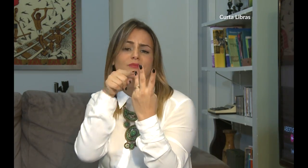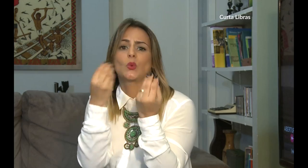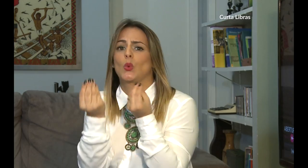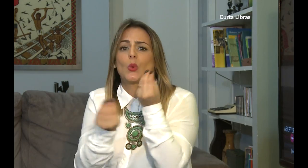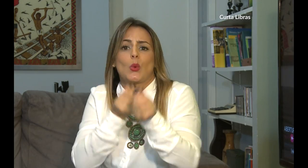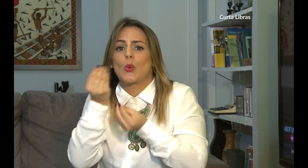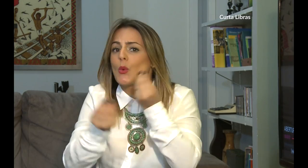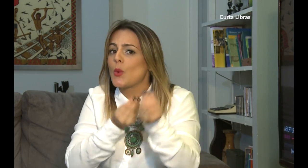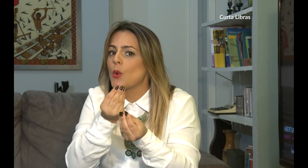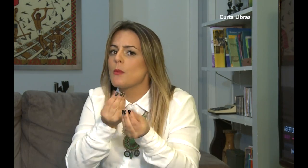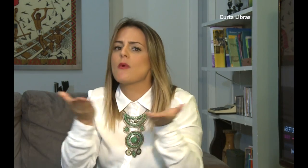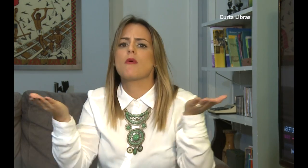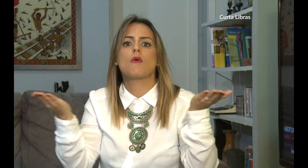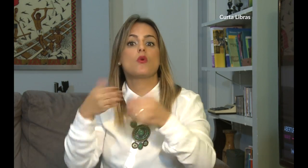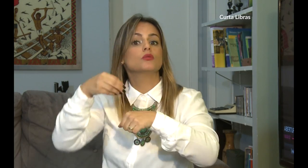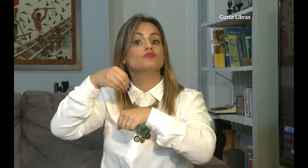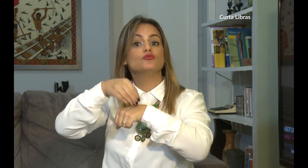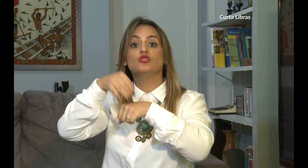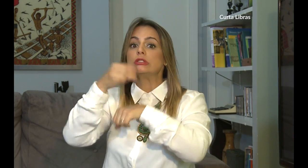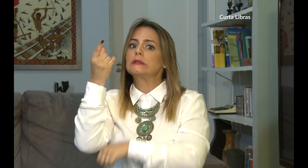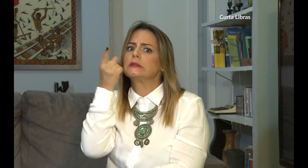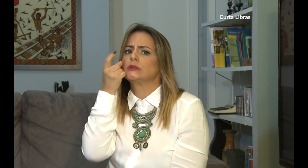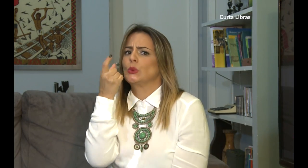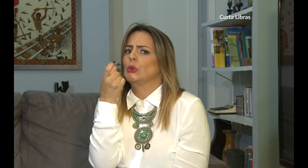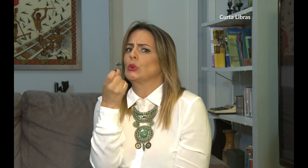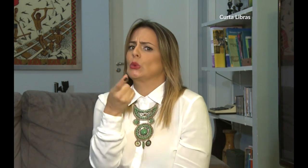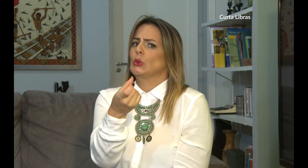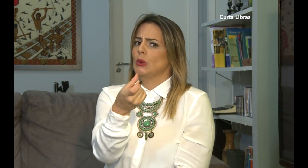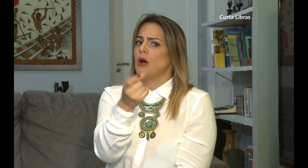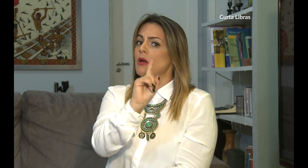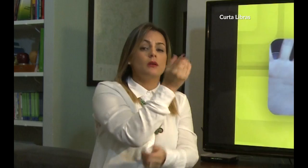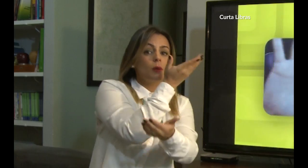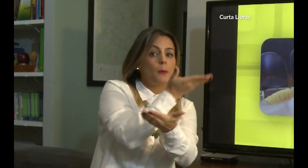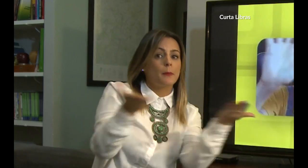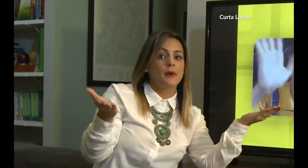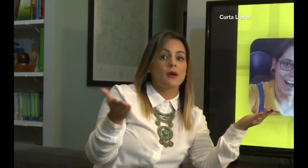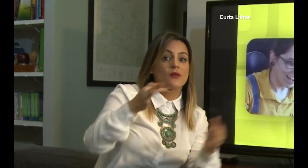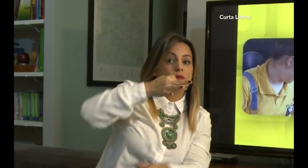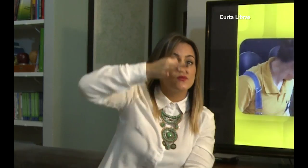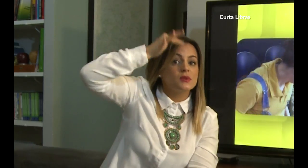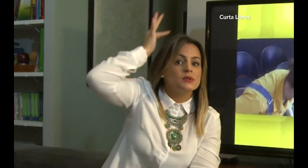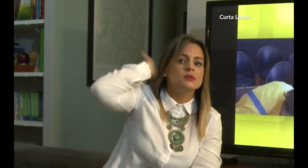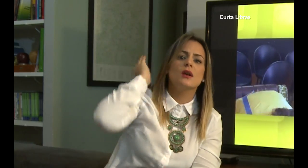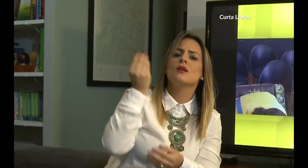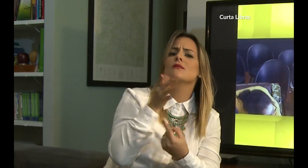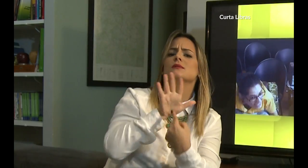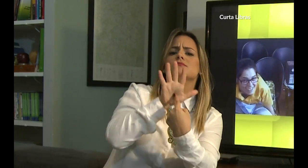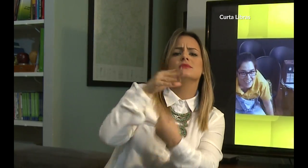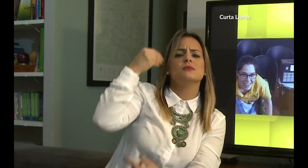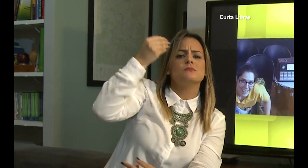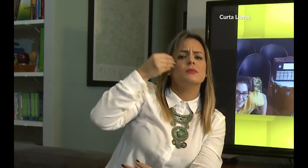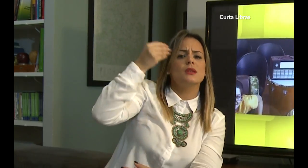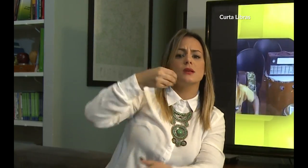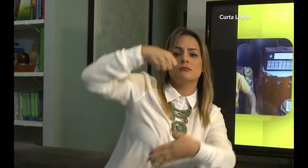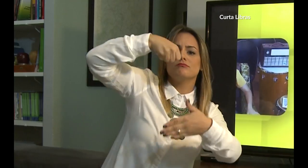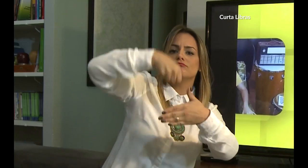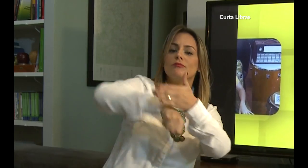normal ou cesárea Mas como decidir dentre tantas opções? Hoje vamos ver as dicas interessantes com a Francielle